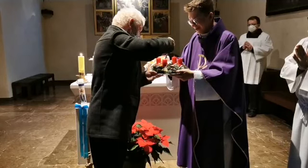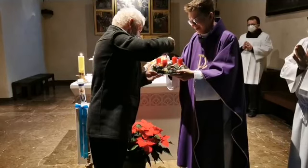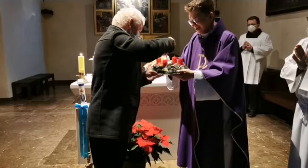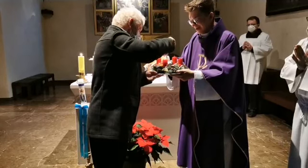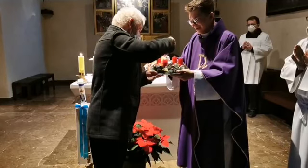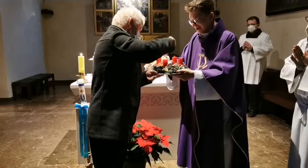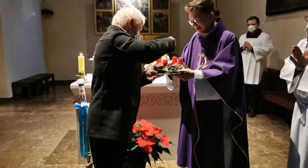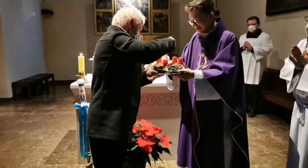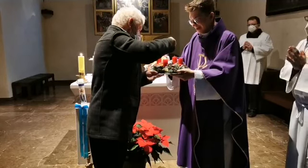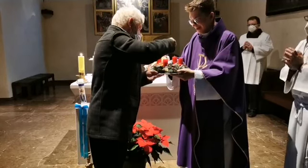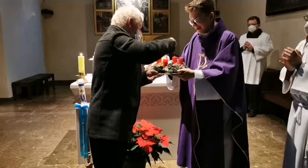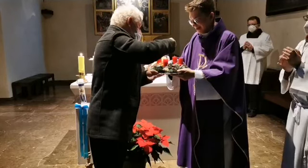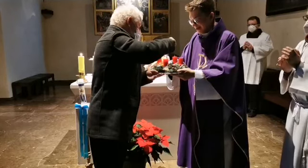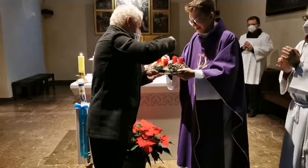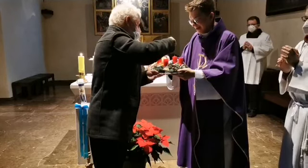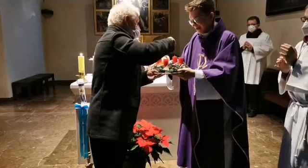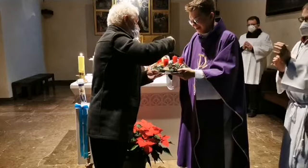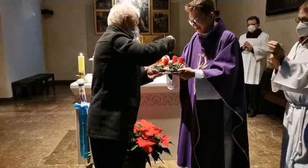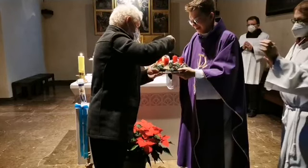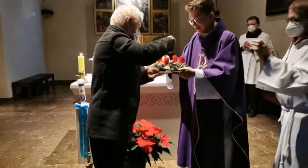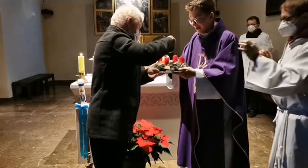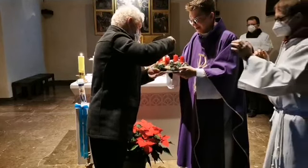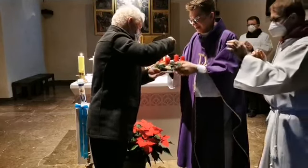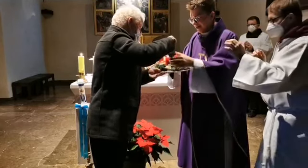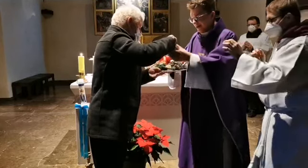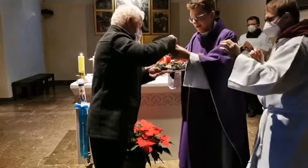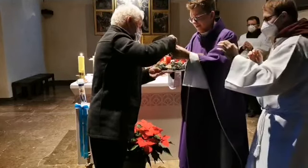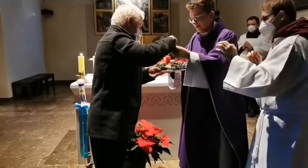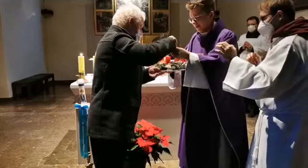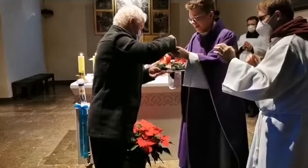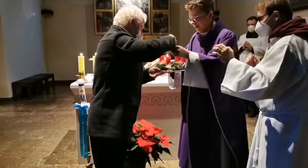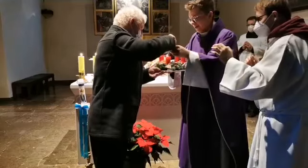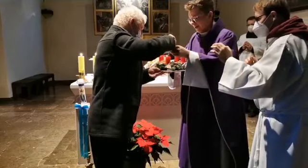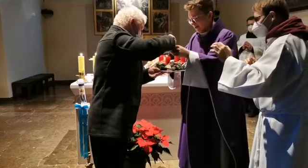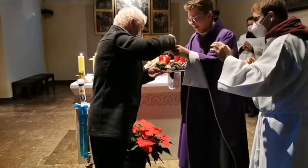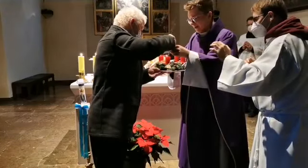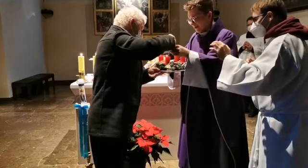Dobrze. Mam tutaj małą kuwerkę.